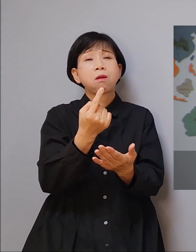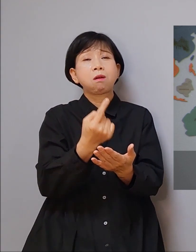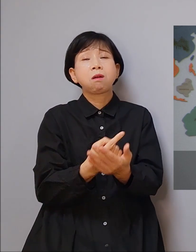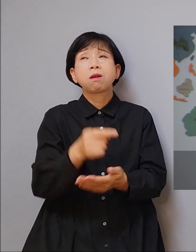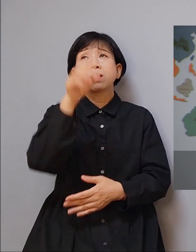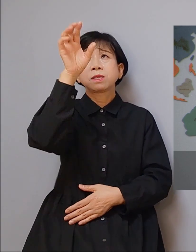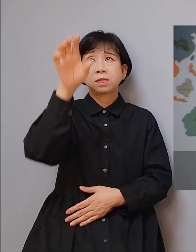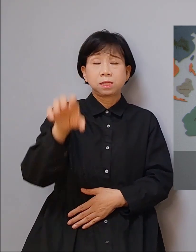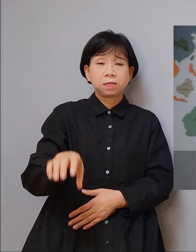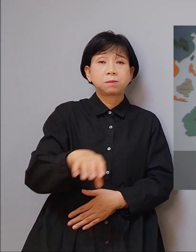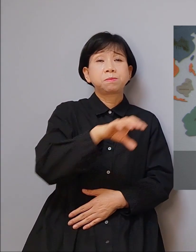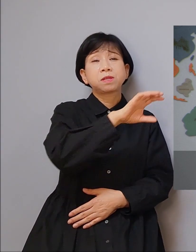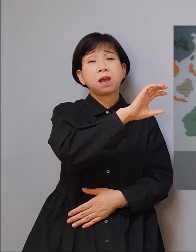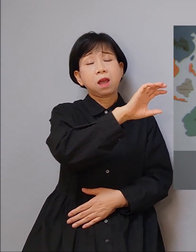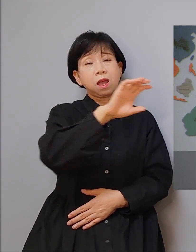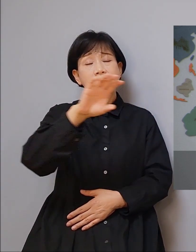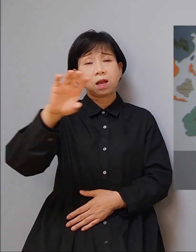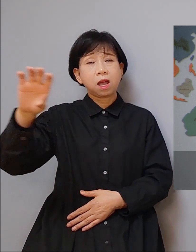오셔서